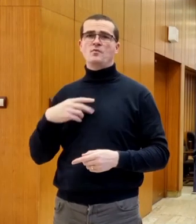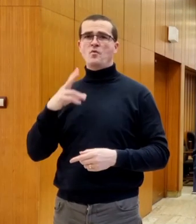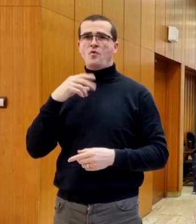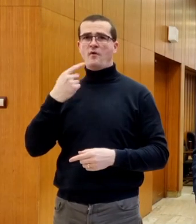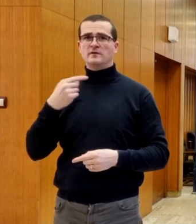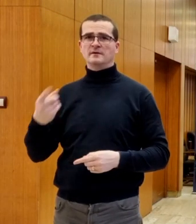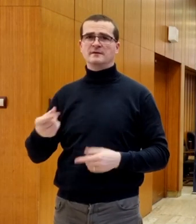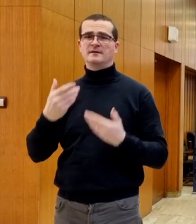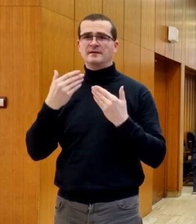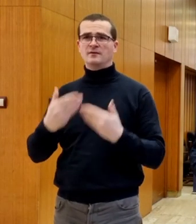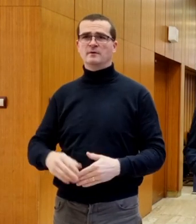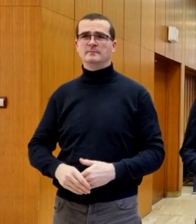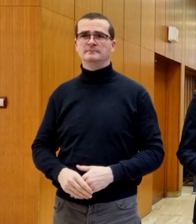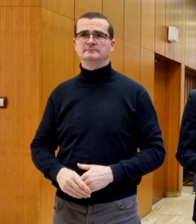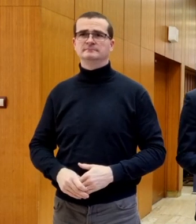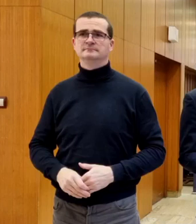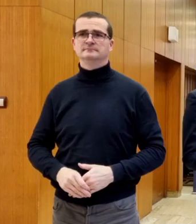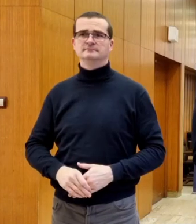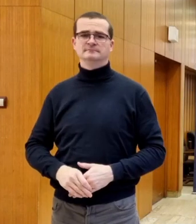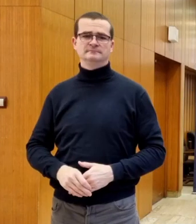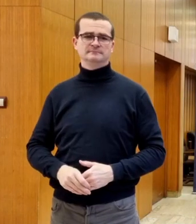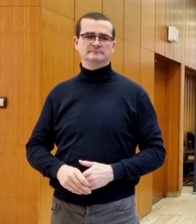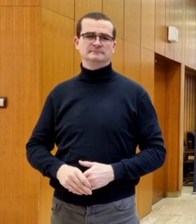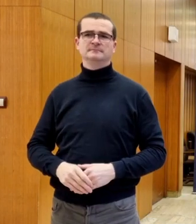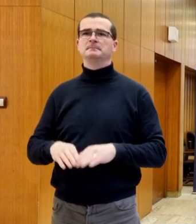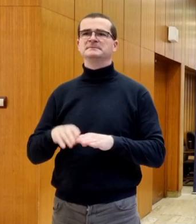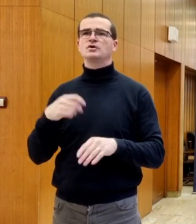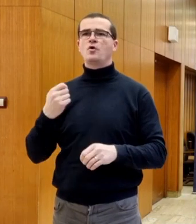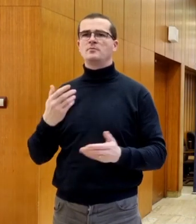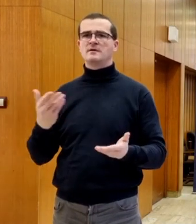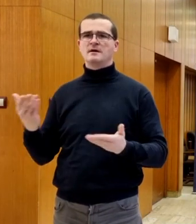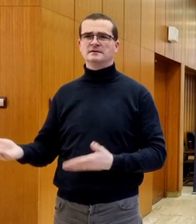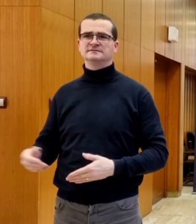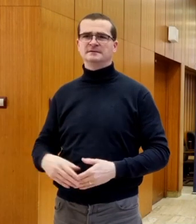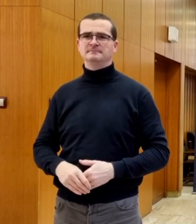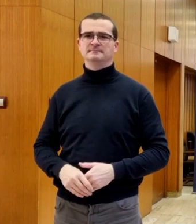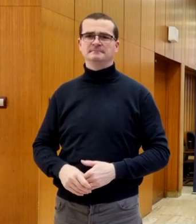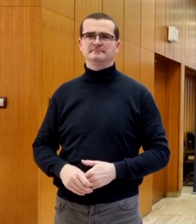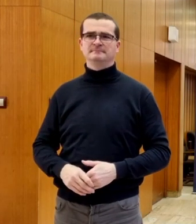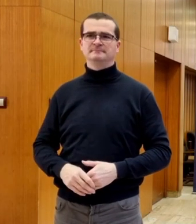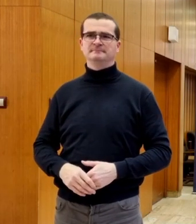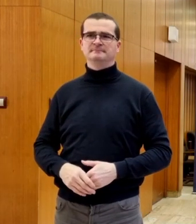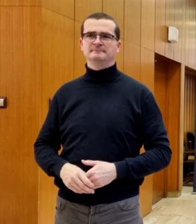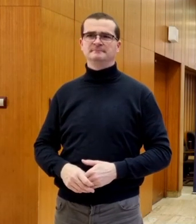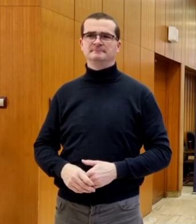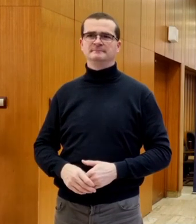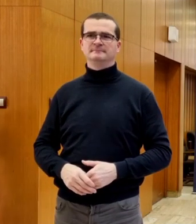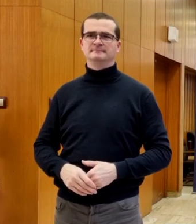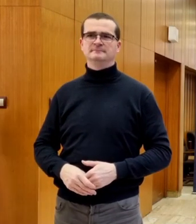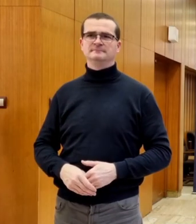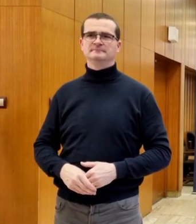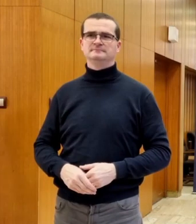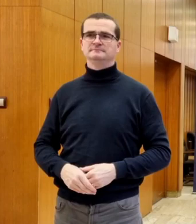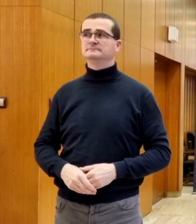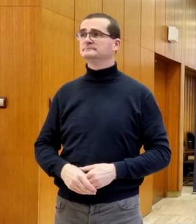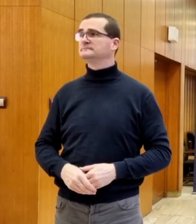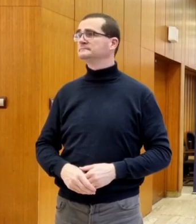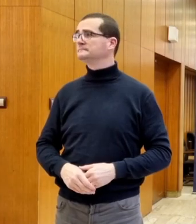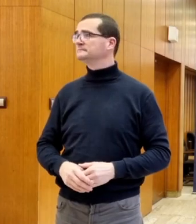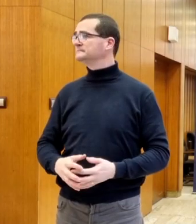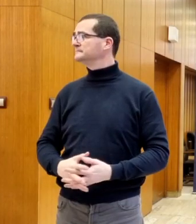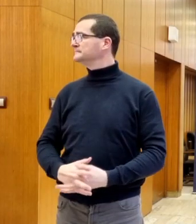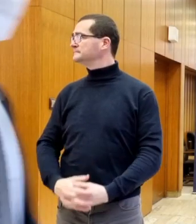hovorkyňa. Ďakujem pekne. Pekný deň prajem. Pán minister hospodárstva sa vám k tomu vyjadri. Ďakujem pekne. Pán minister hospodárstva sa vám k tomu vyjadri. Pekný deň prajem.